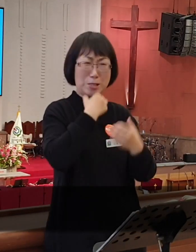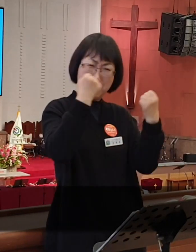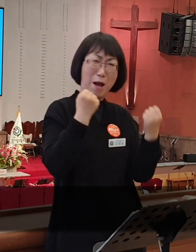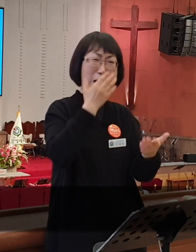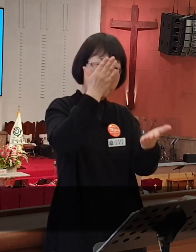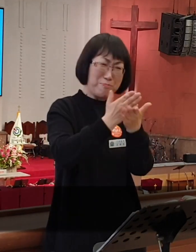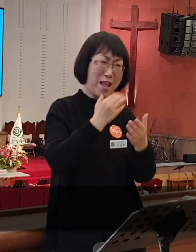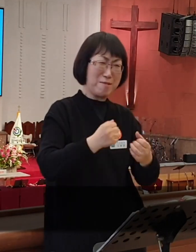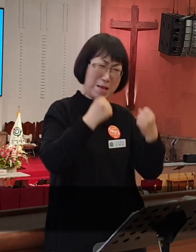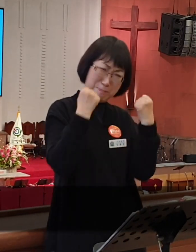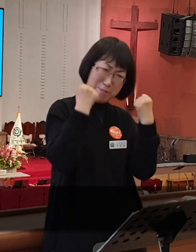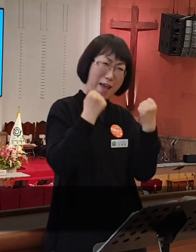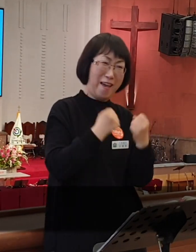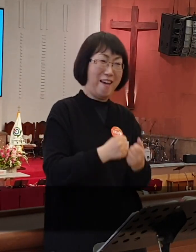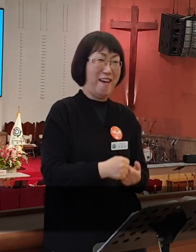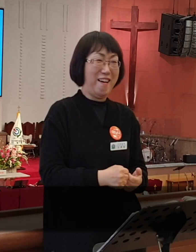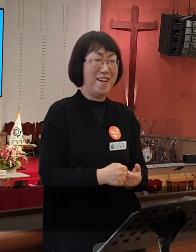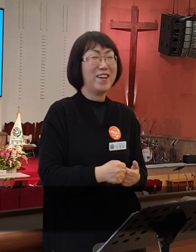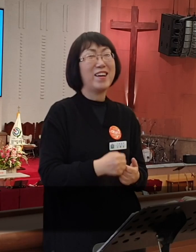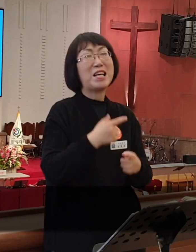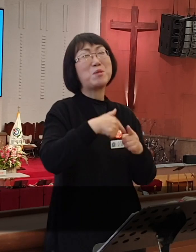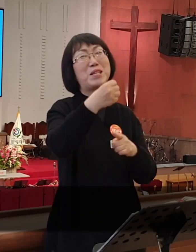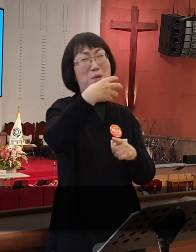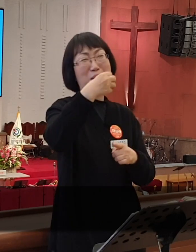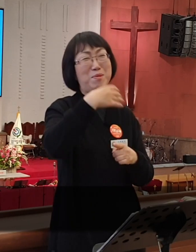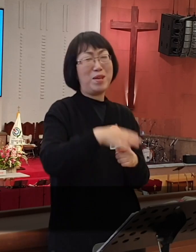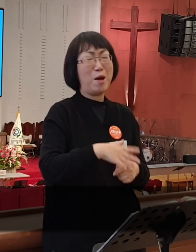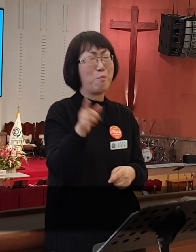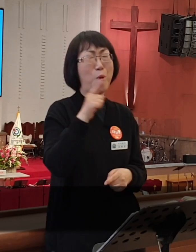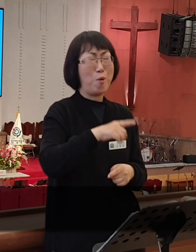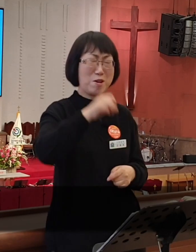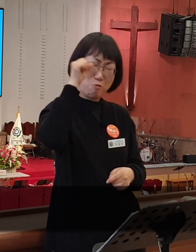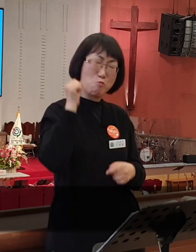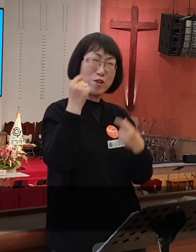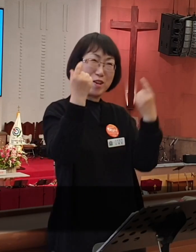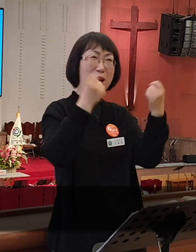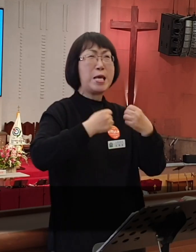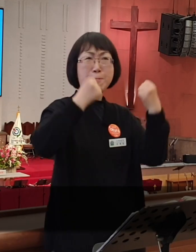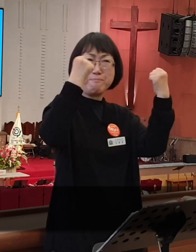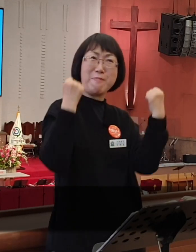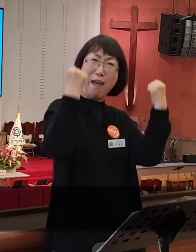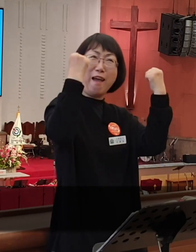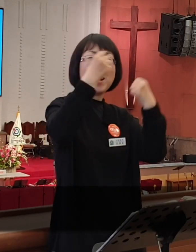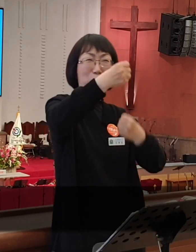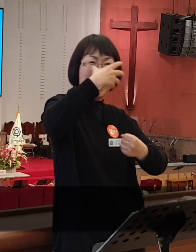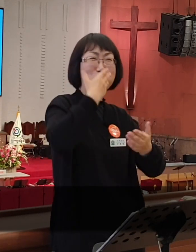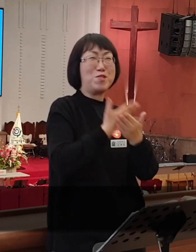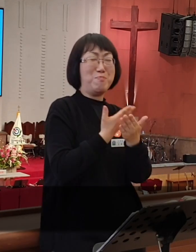힘내. 아자 그러는 거예요. 뭔가 구호를 외치는 겁니다. 힘내라.